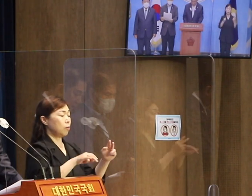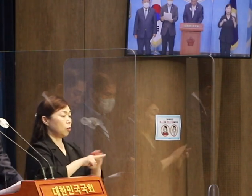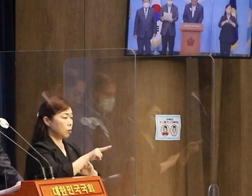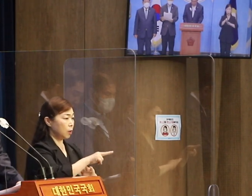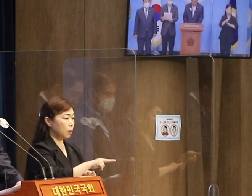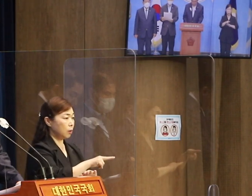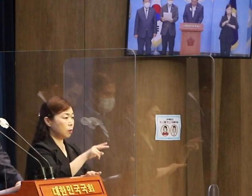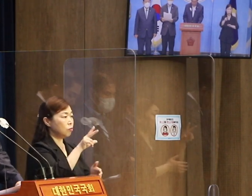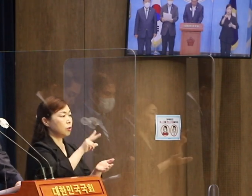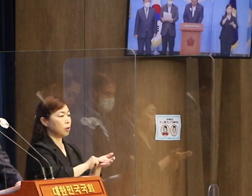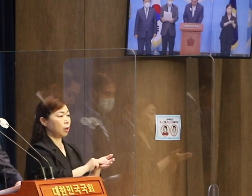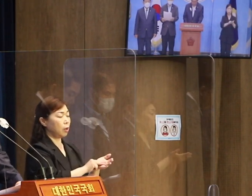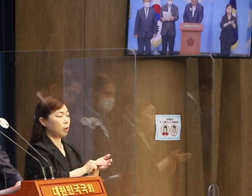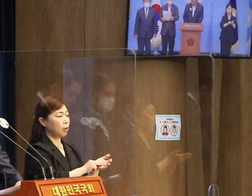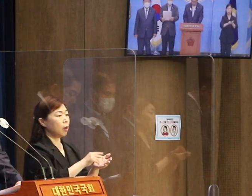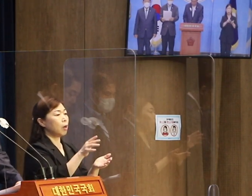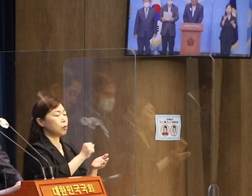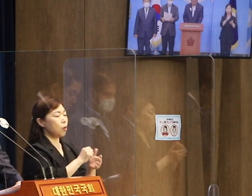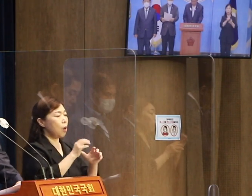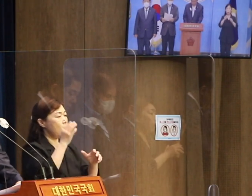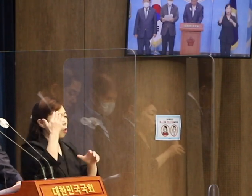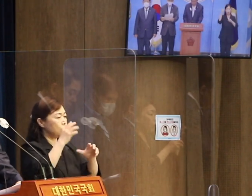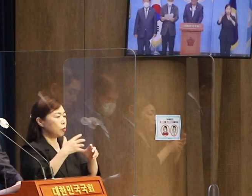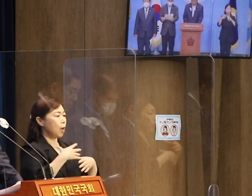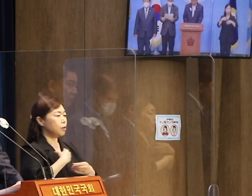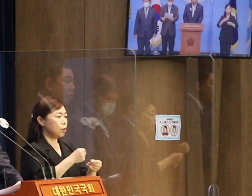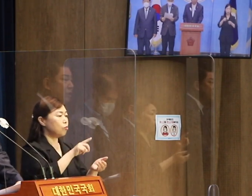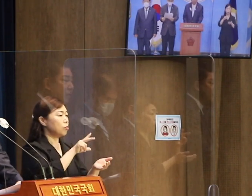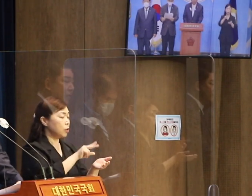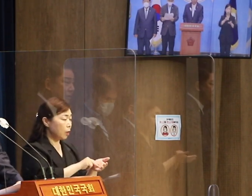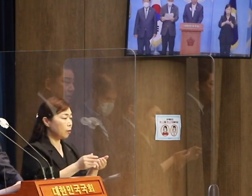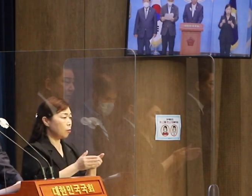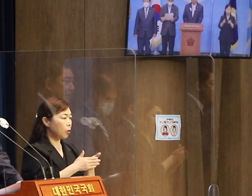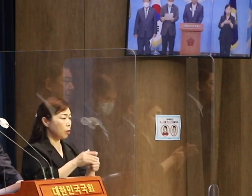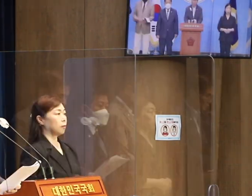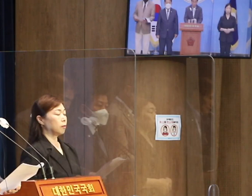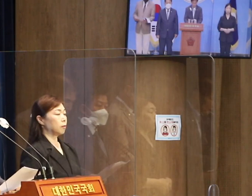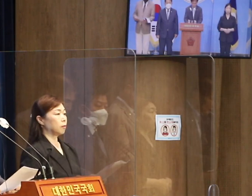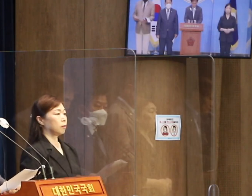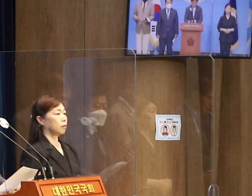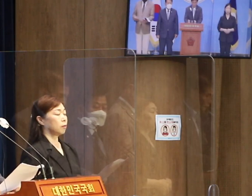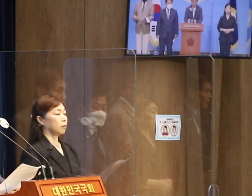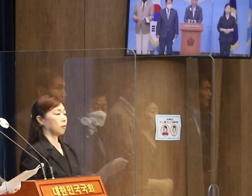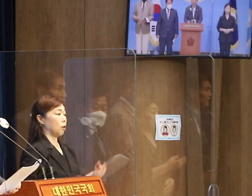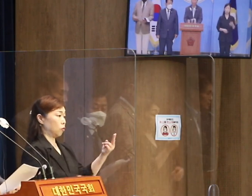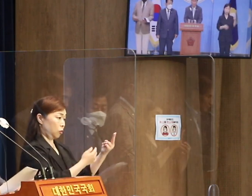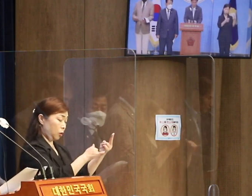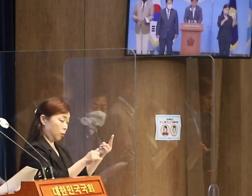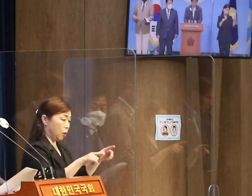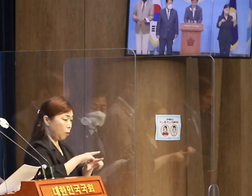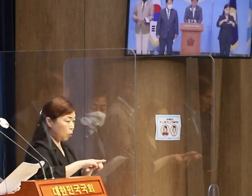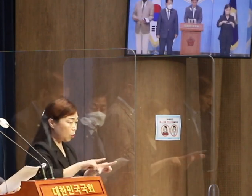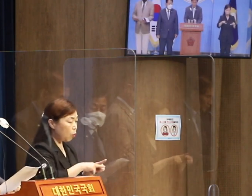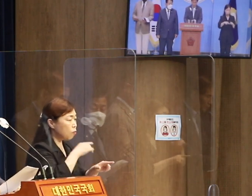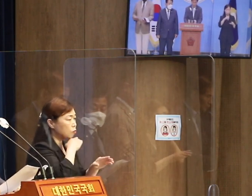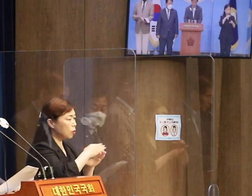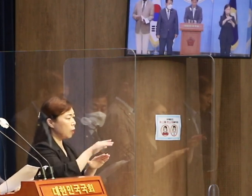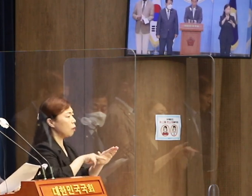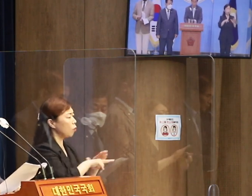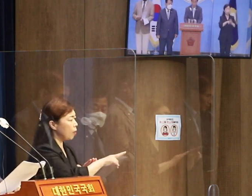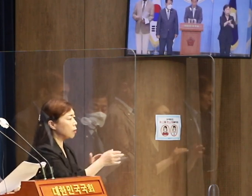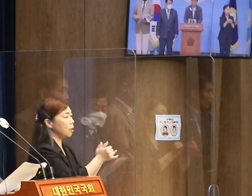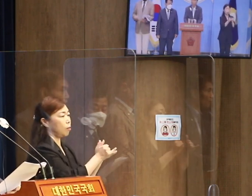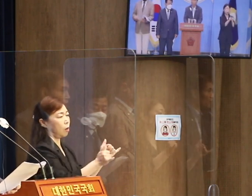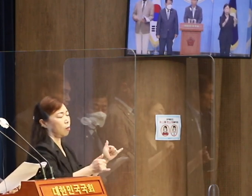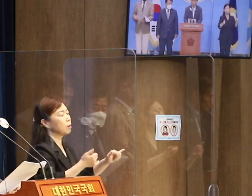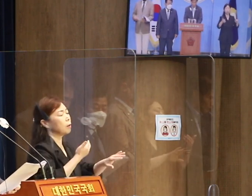상황에 대해 대한민국 국민의 안전에 맞춰 정부가 적극적으로 대응한 것입니다. 이들은 일반적인 북한 이탈